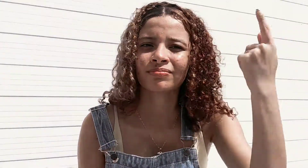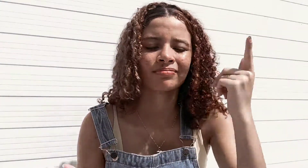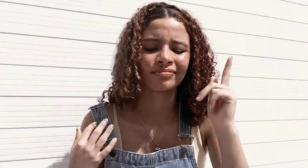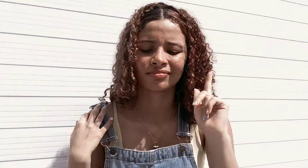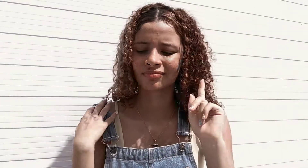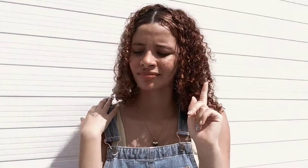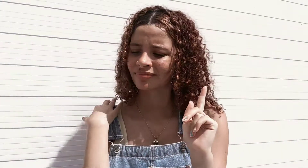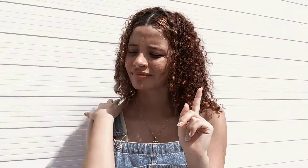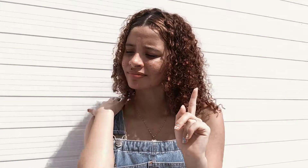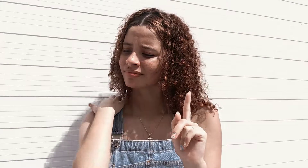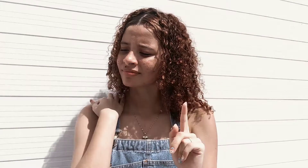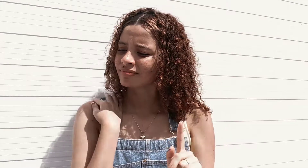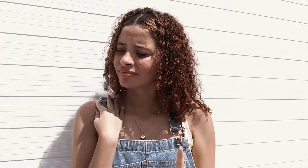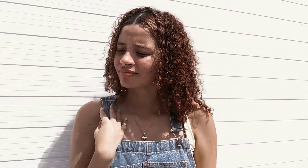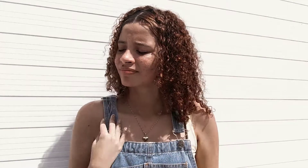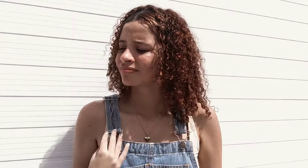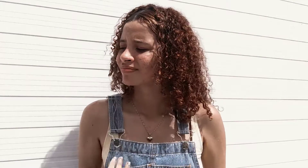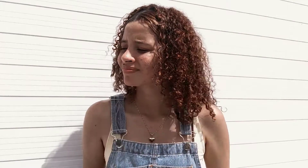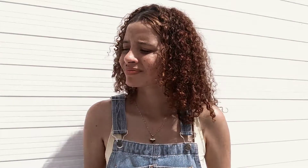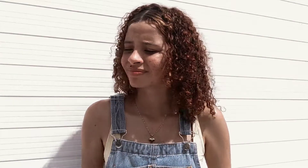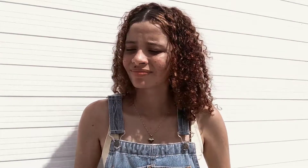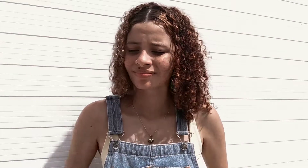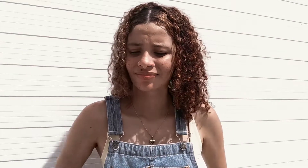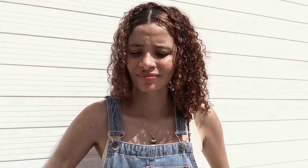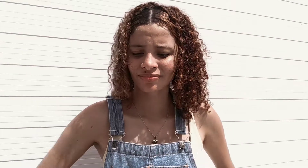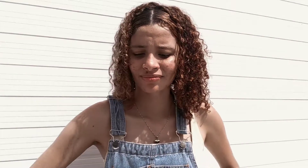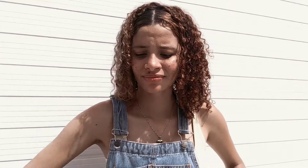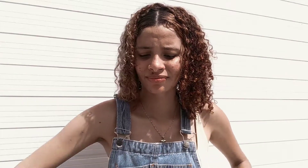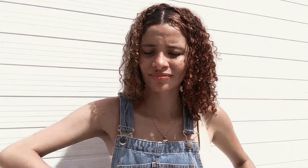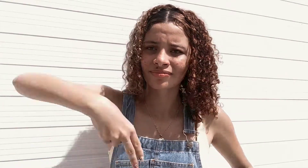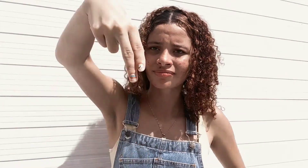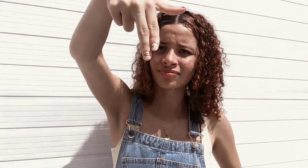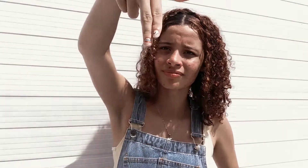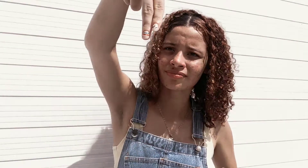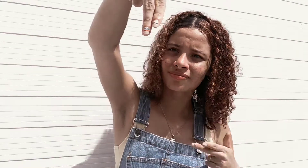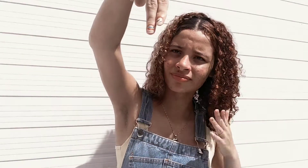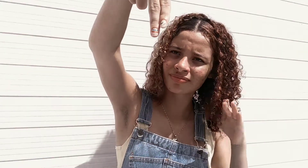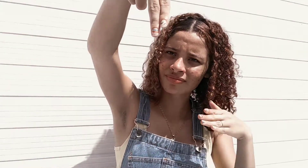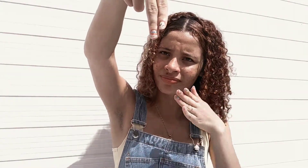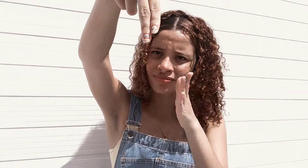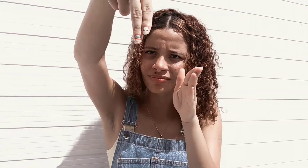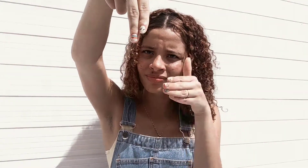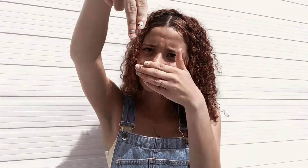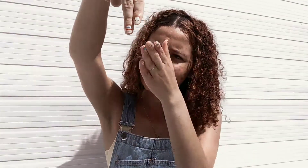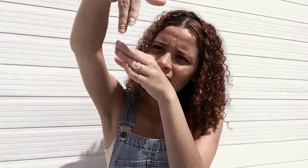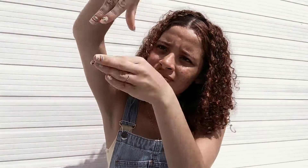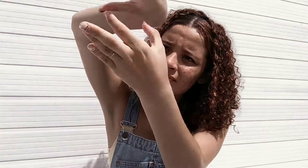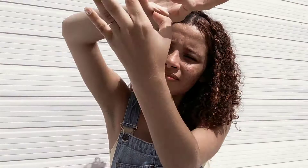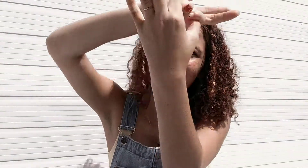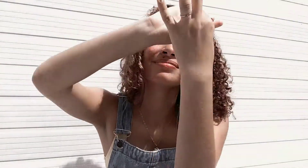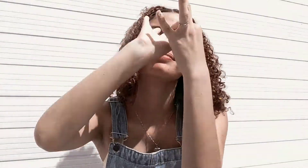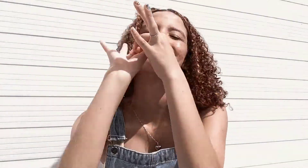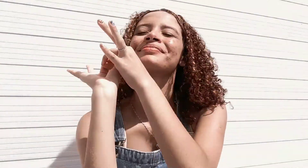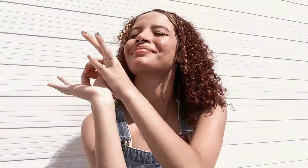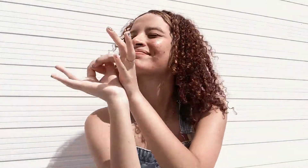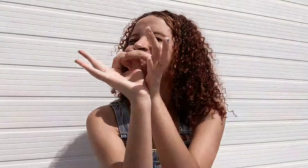meu povo não O norte é minha seta, o meu eixo, a minha raiz